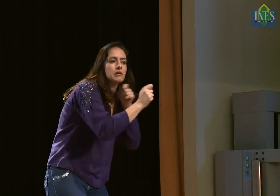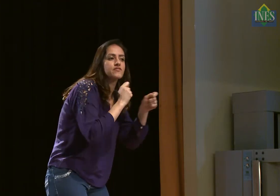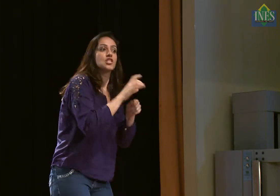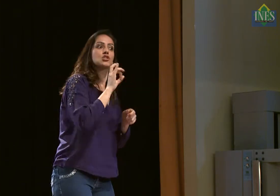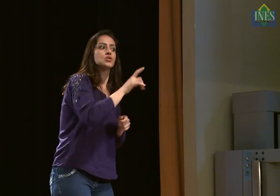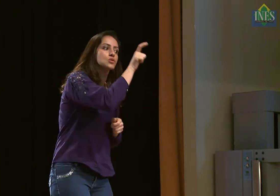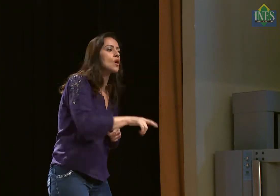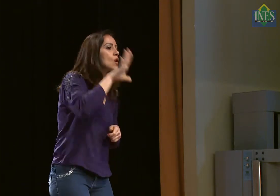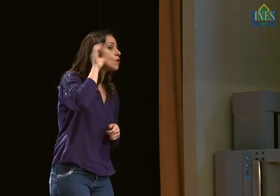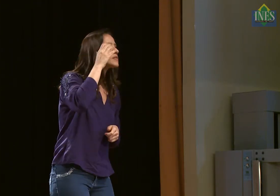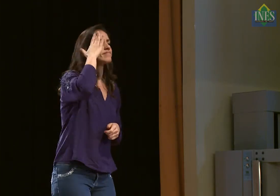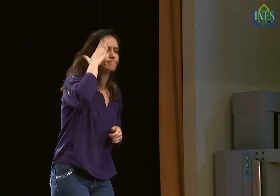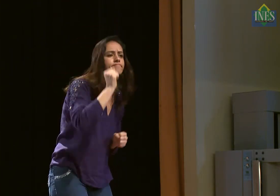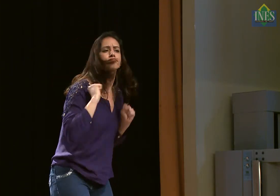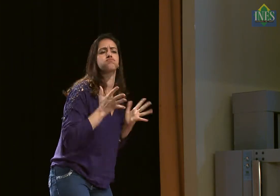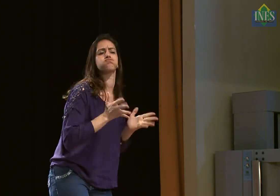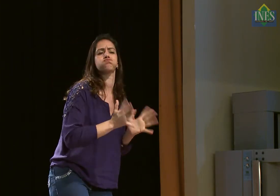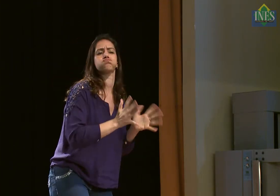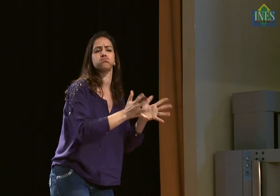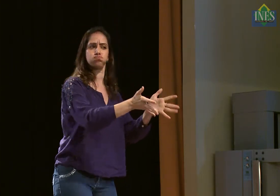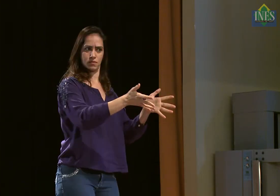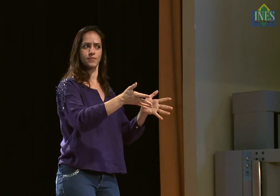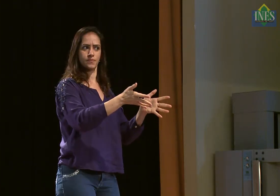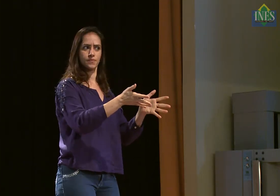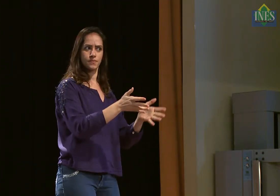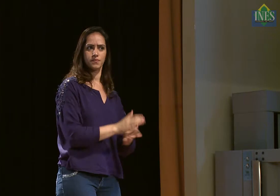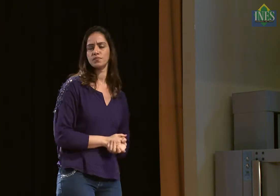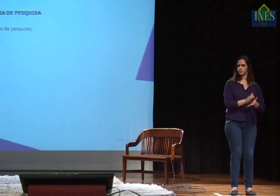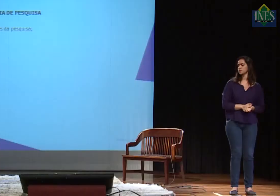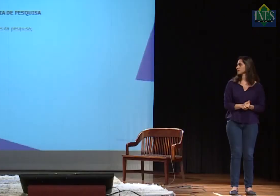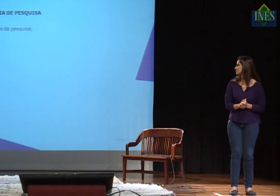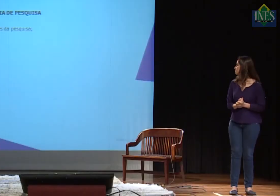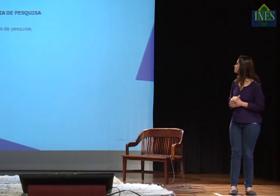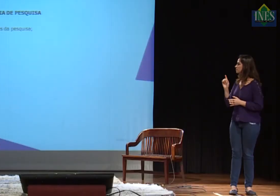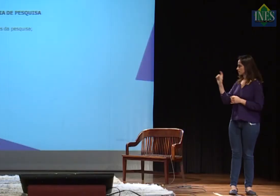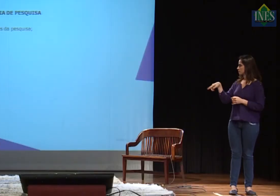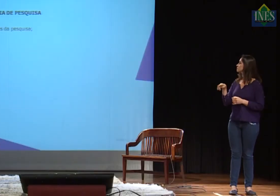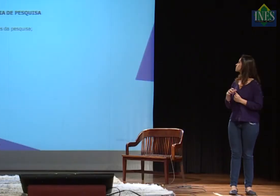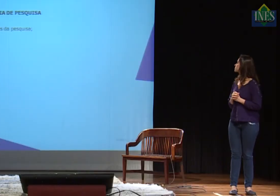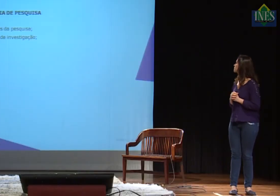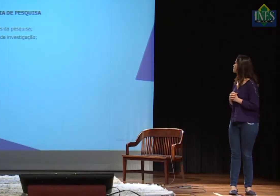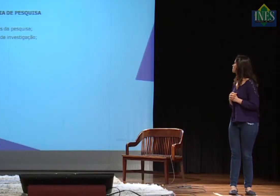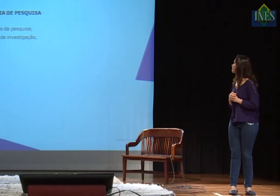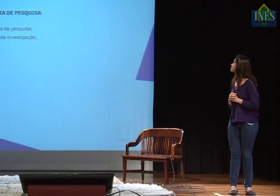e entrevistas que eu realizei apenas com ouvintes que sabiam língua de sinais. Pode passar.